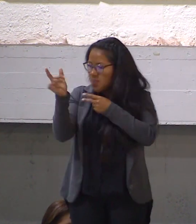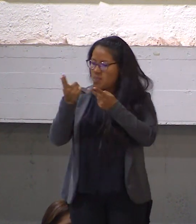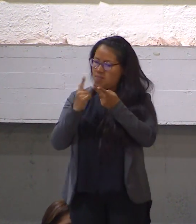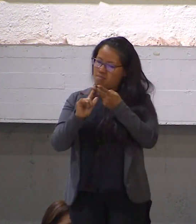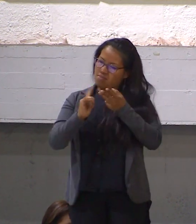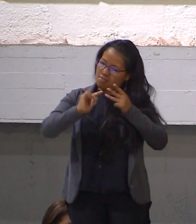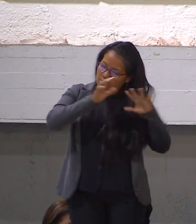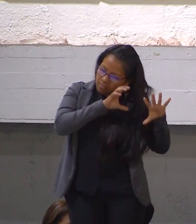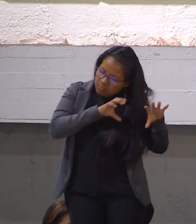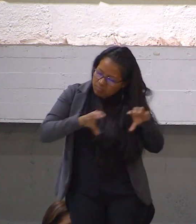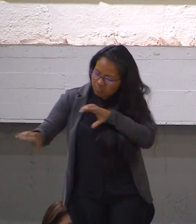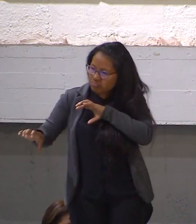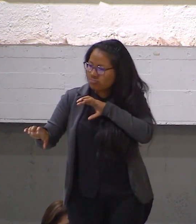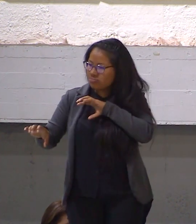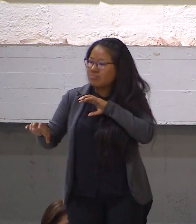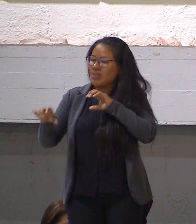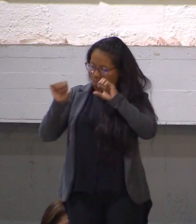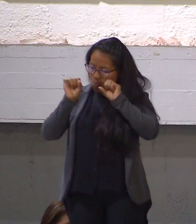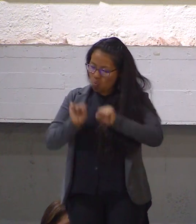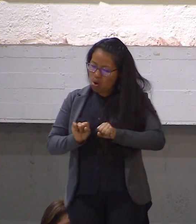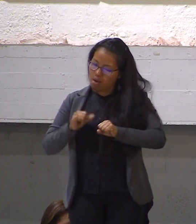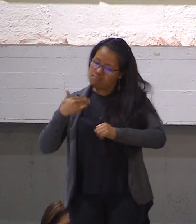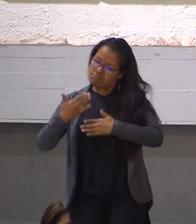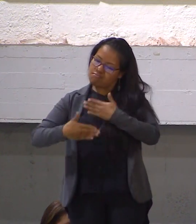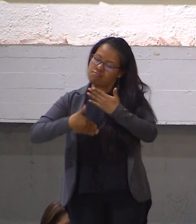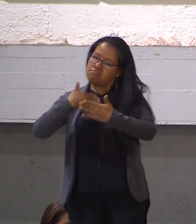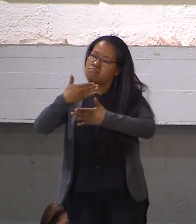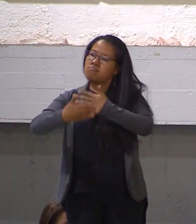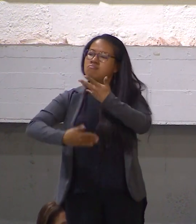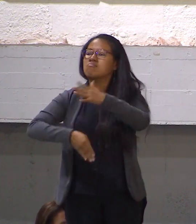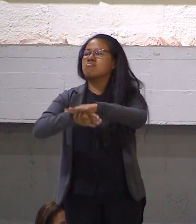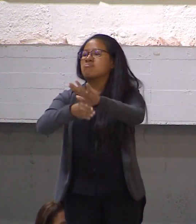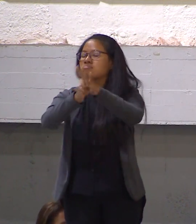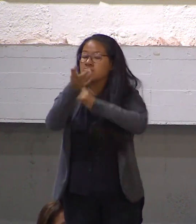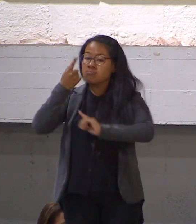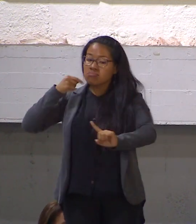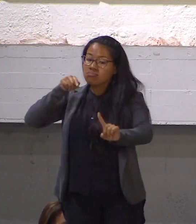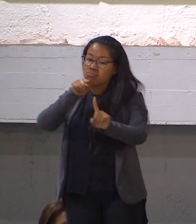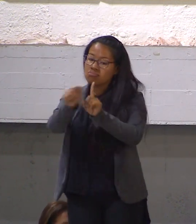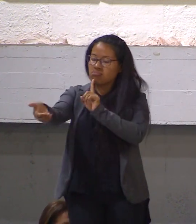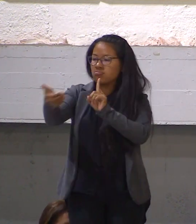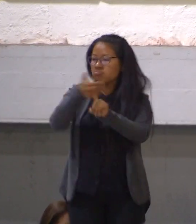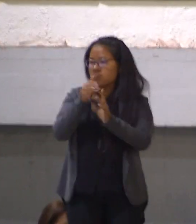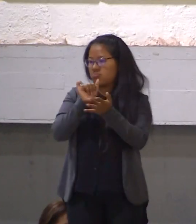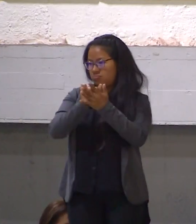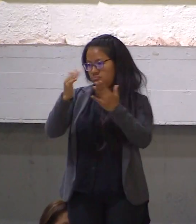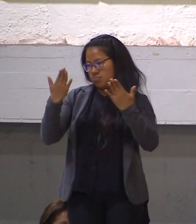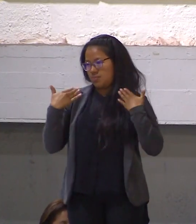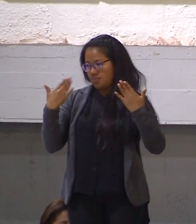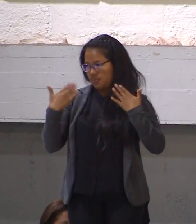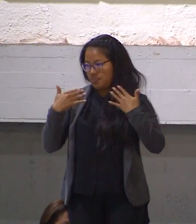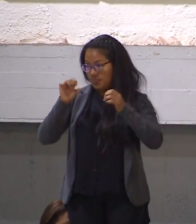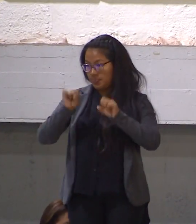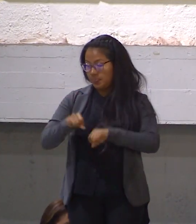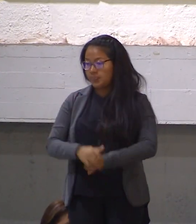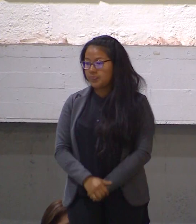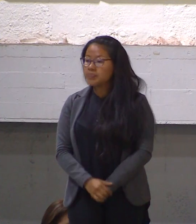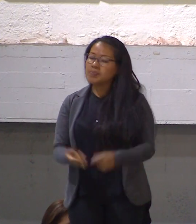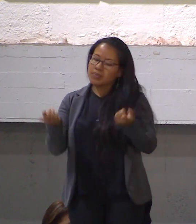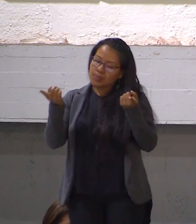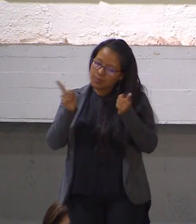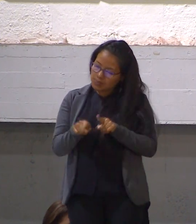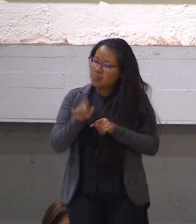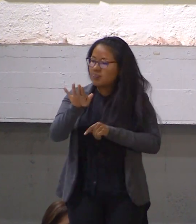que realmente avancen y den propósitos importantes para la educación y en particular para la